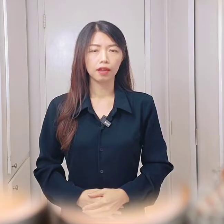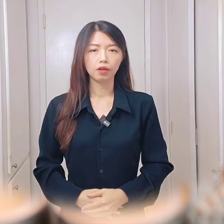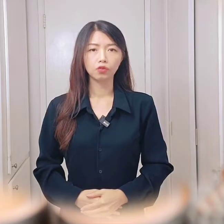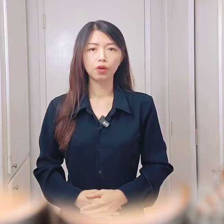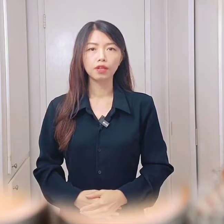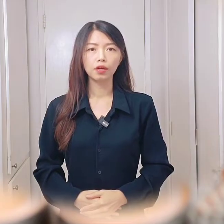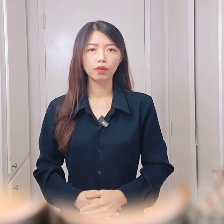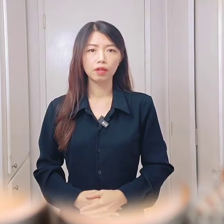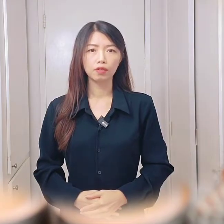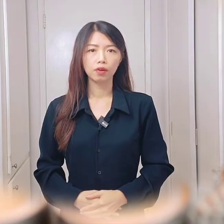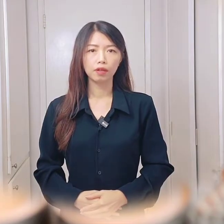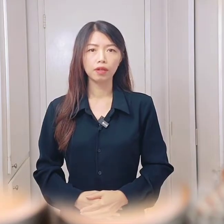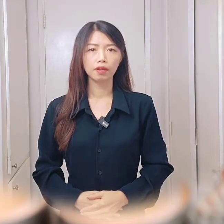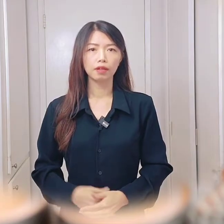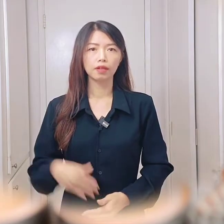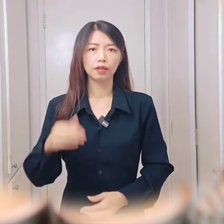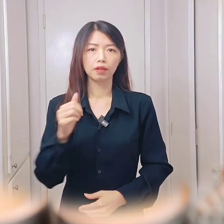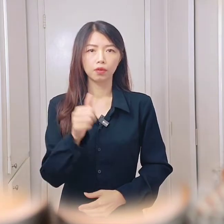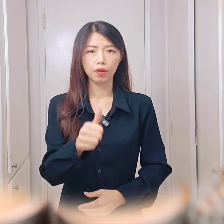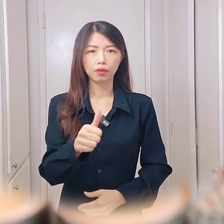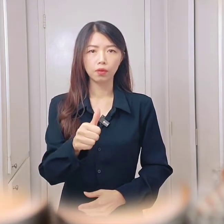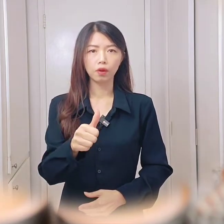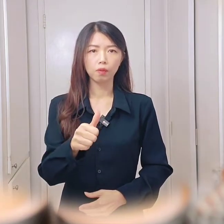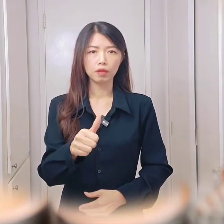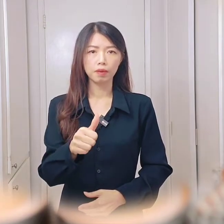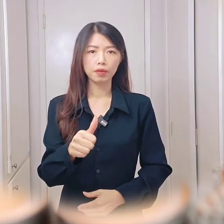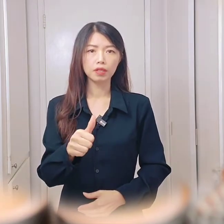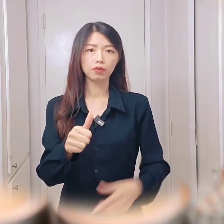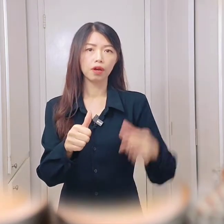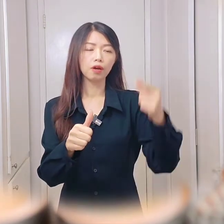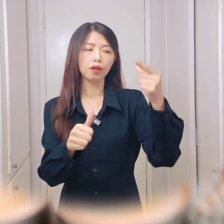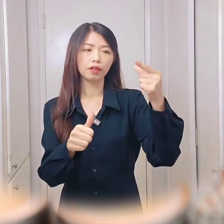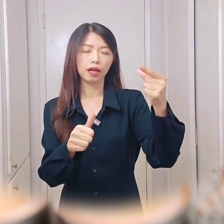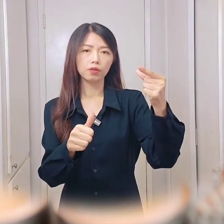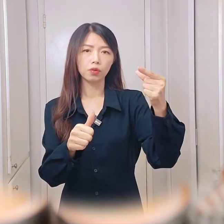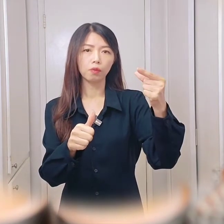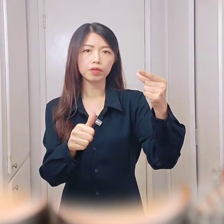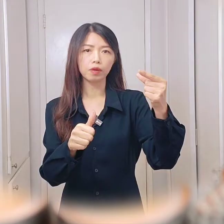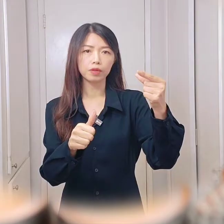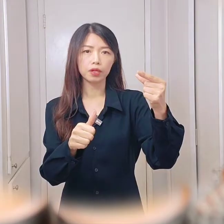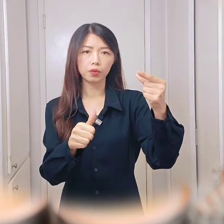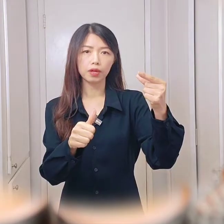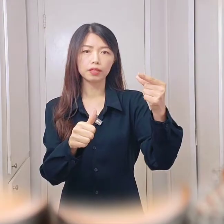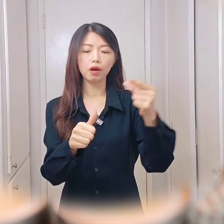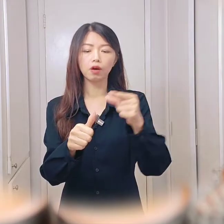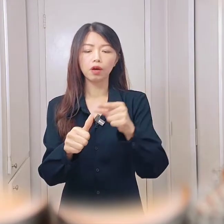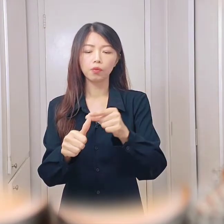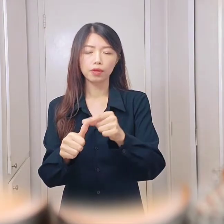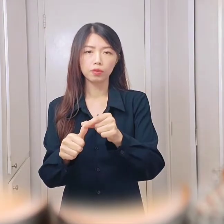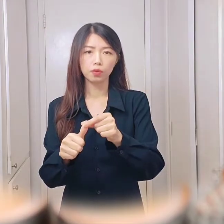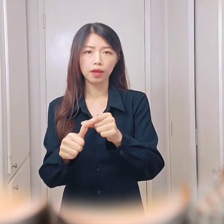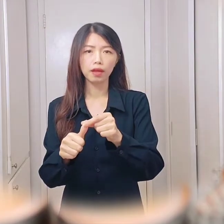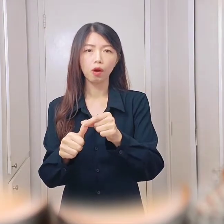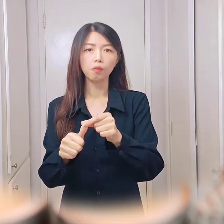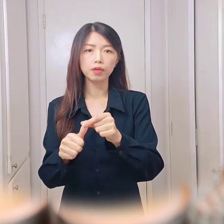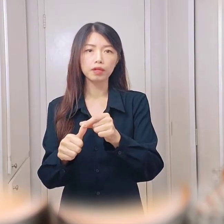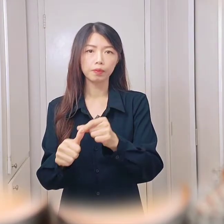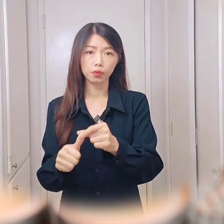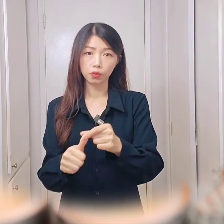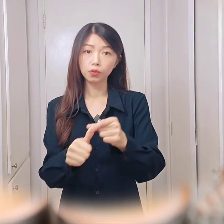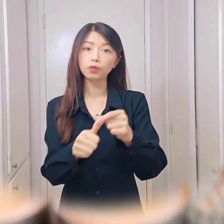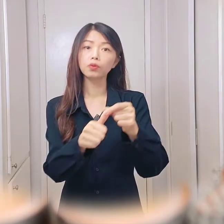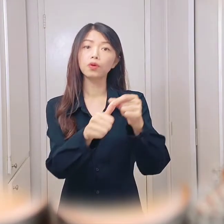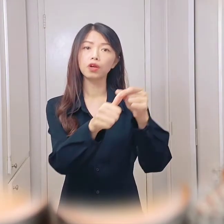구원하셨네. 구원이라고 하는 대수어는 왼손 엄지만 피시고요. 다른 손 엄지 검지를 이용해서 왼손에